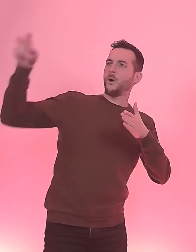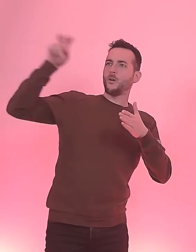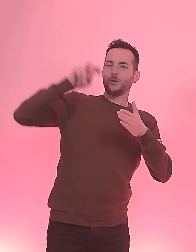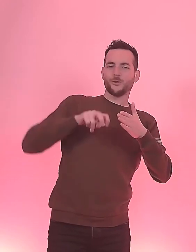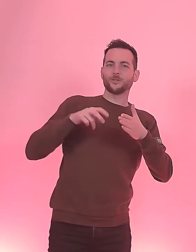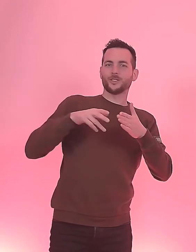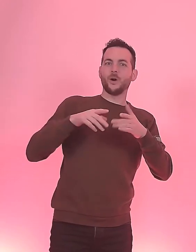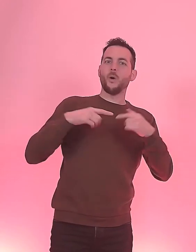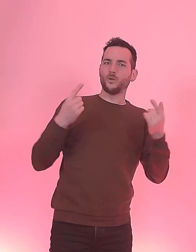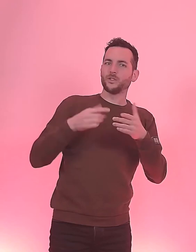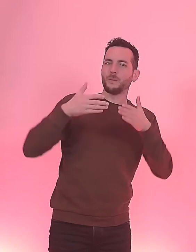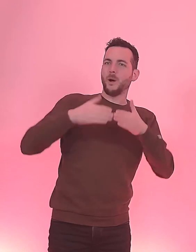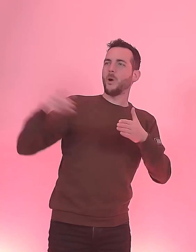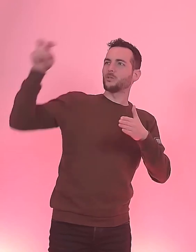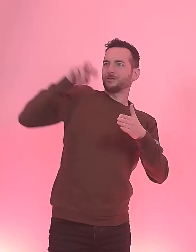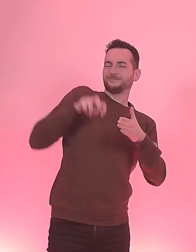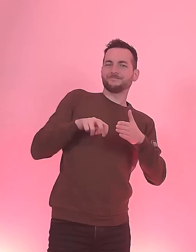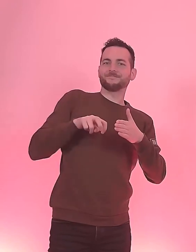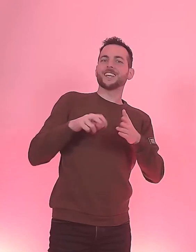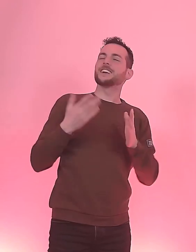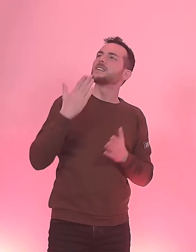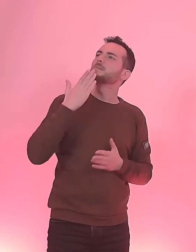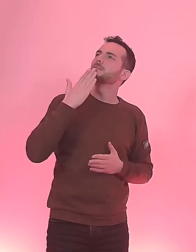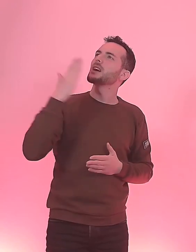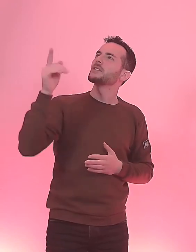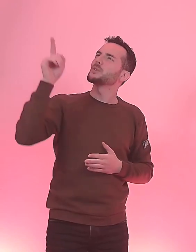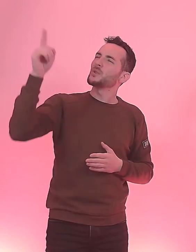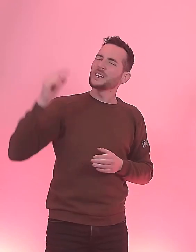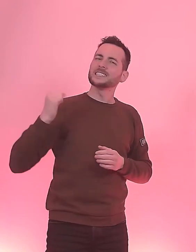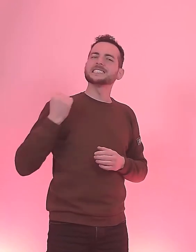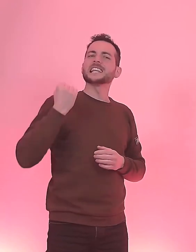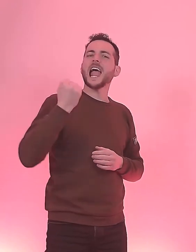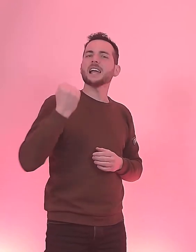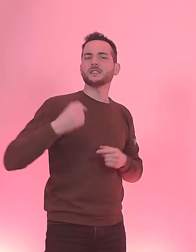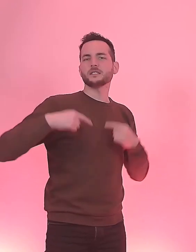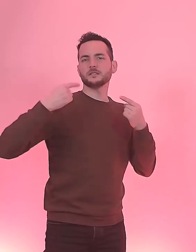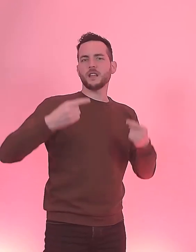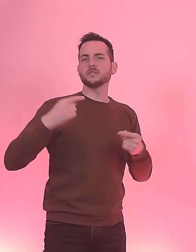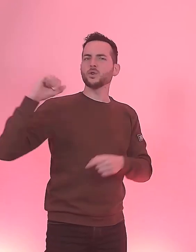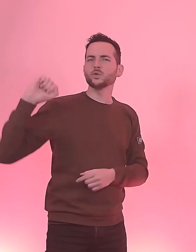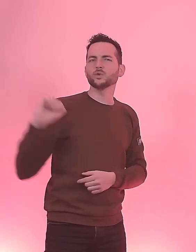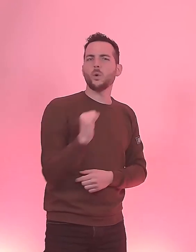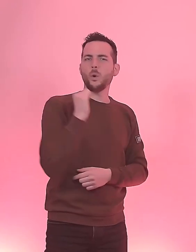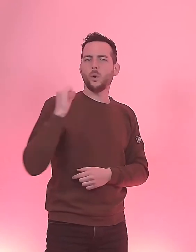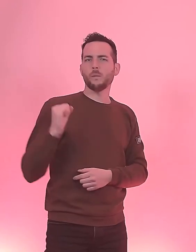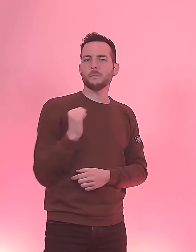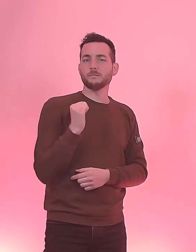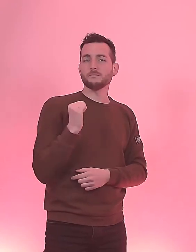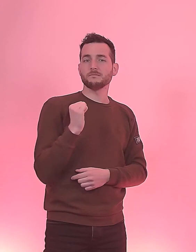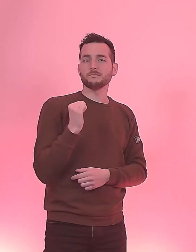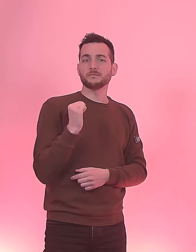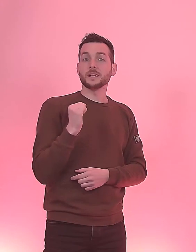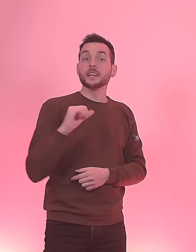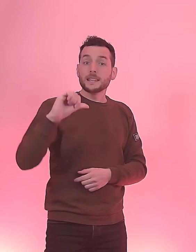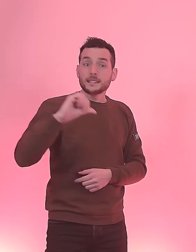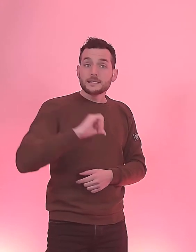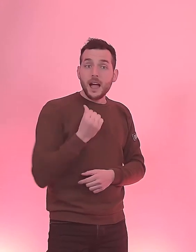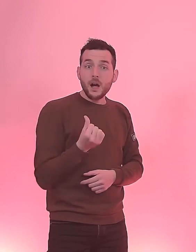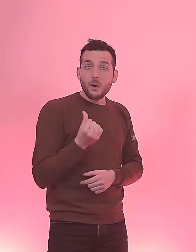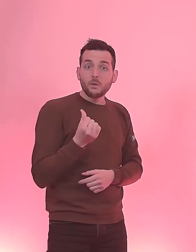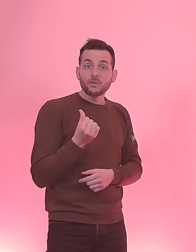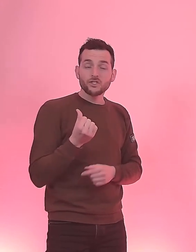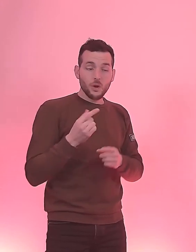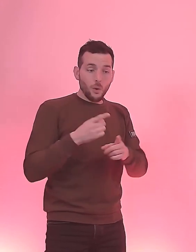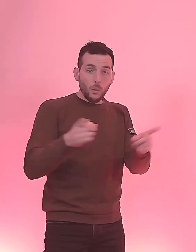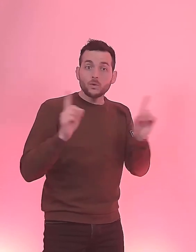ik dank u dat u sterker bent dan de storm het ook al ook zelfs als onze leven